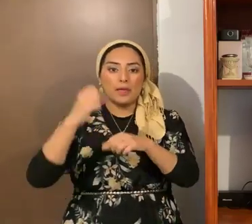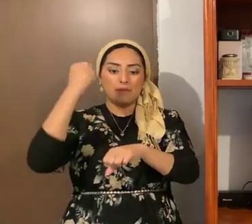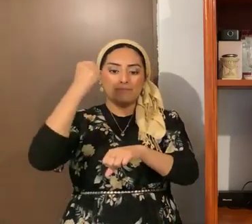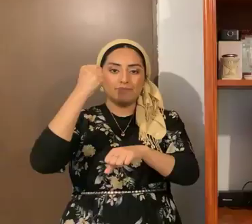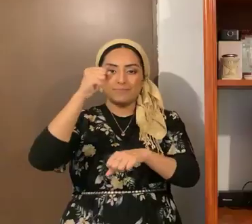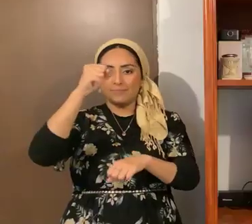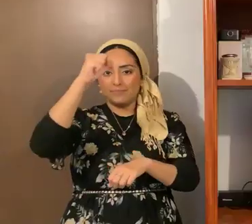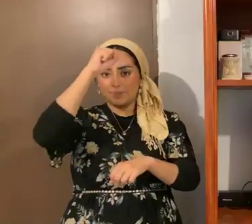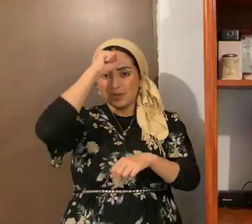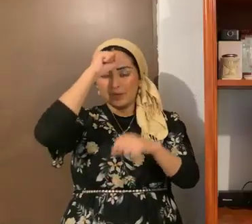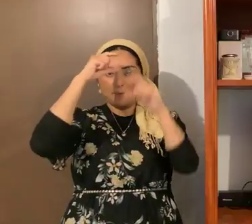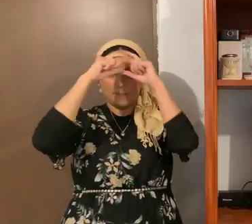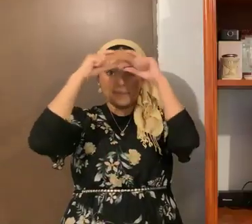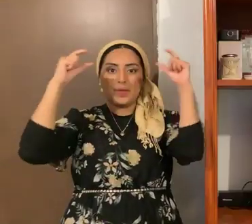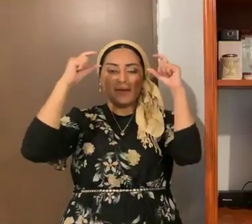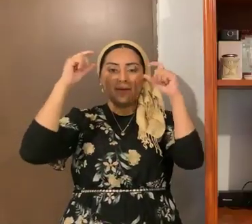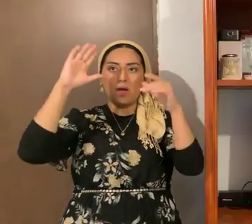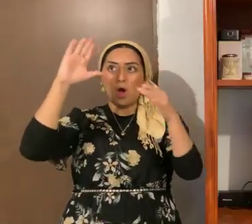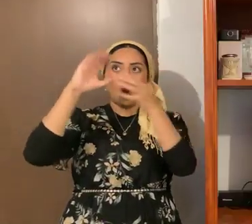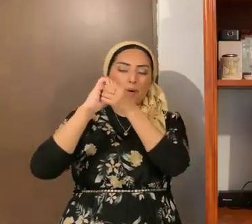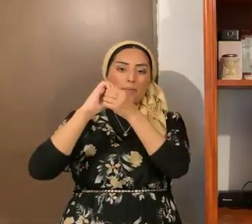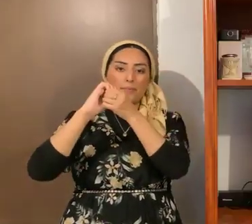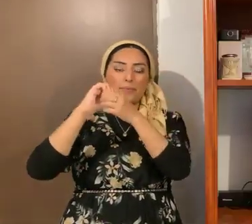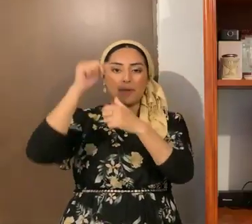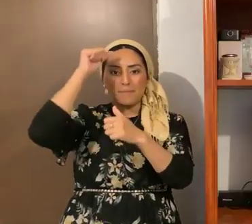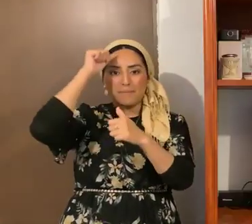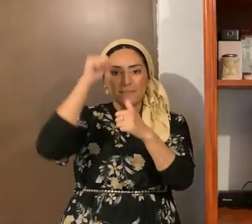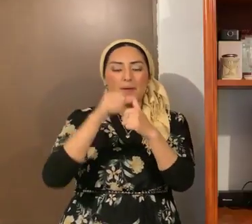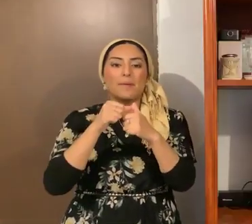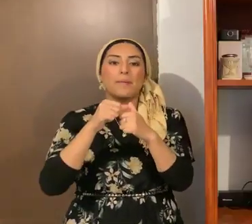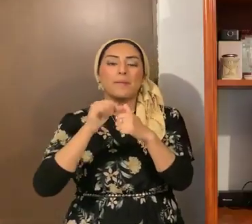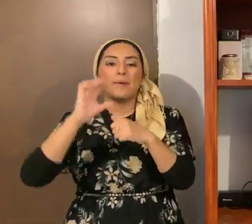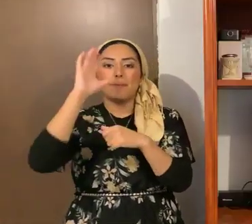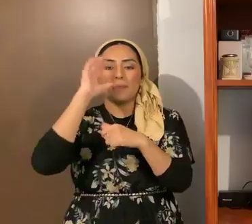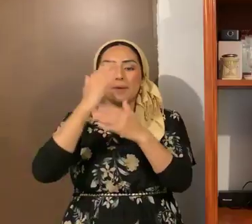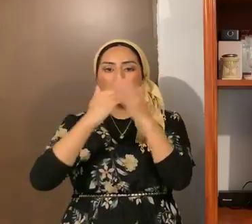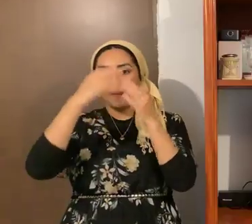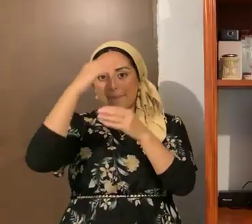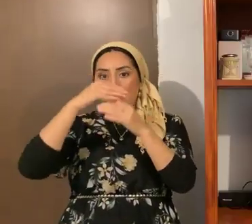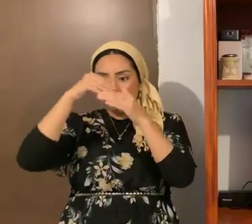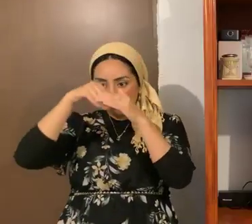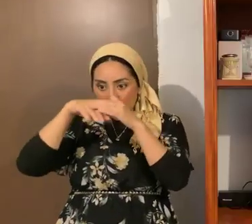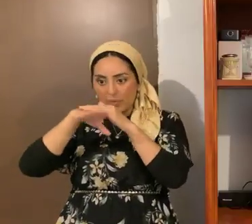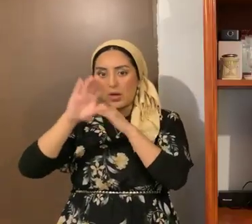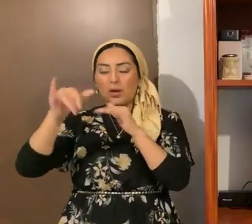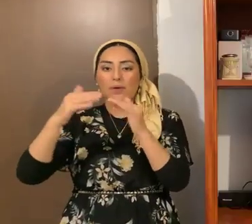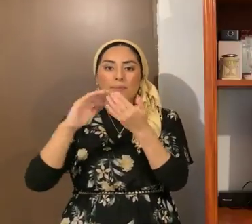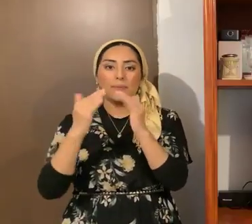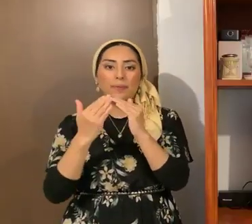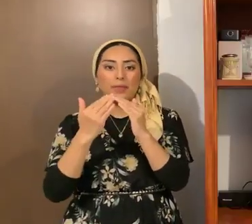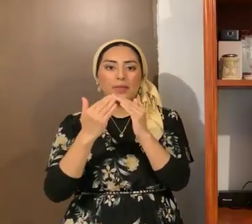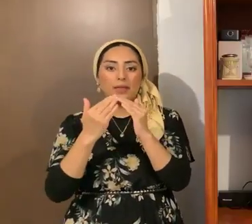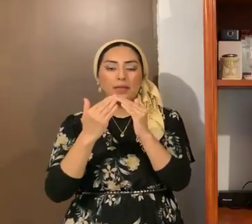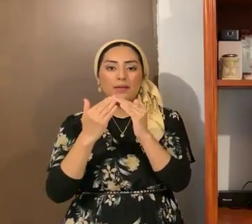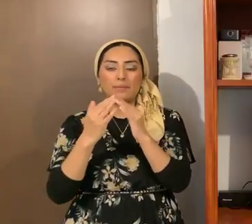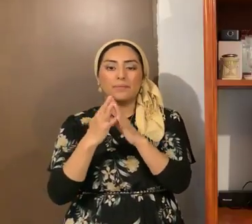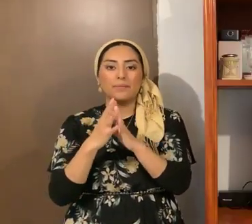el sello, por el sello. ¿Recuerdas cuando entraron unos varones a Jerusalén? Uno traía un